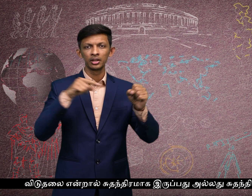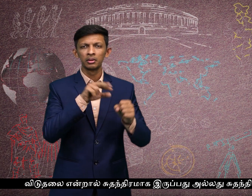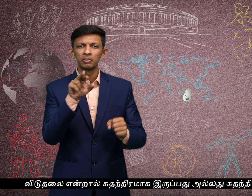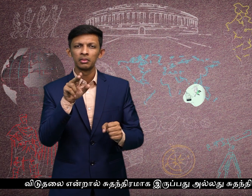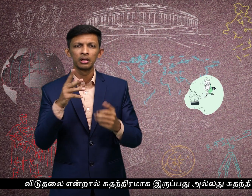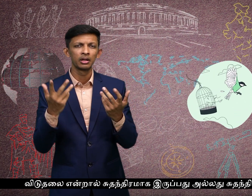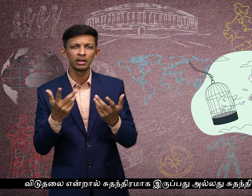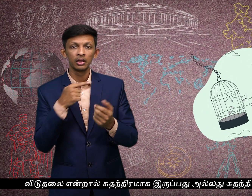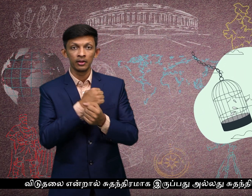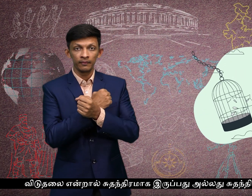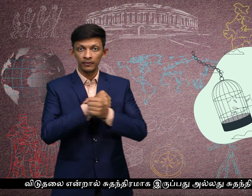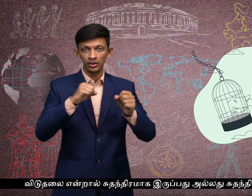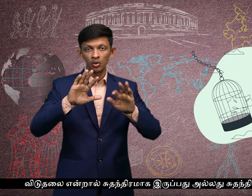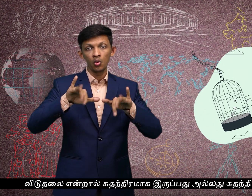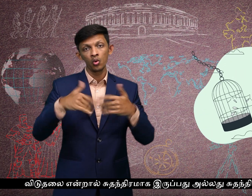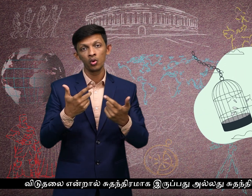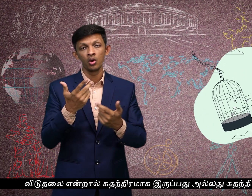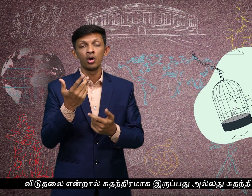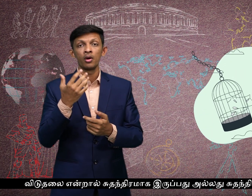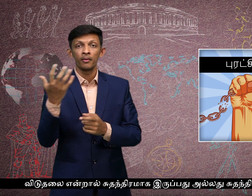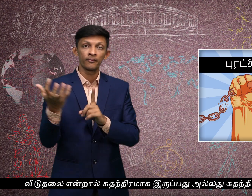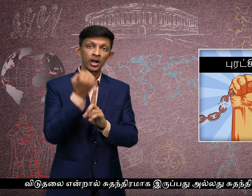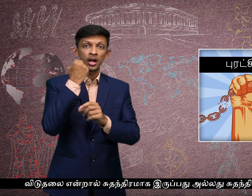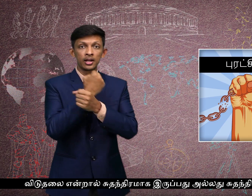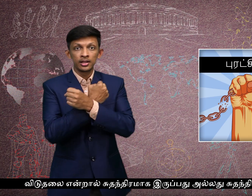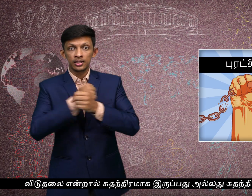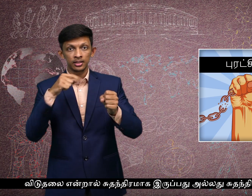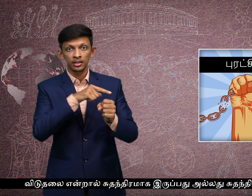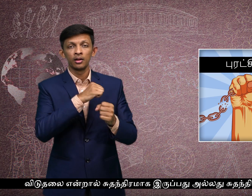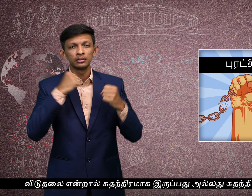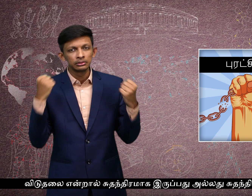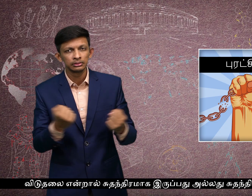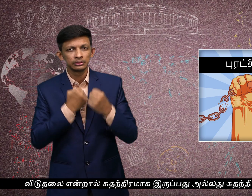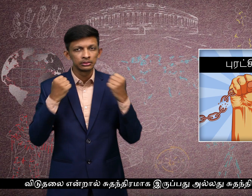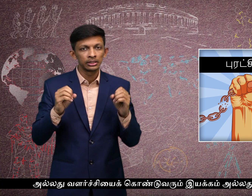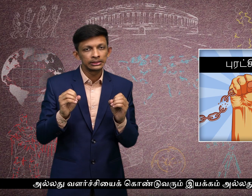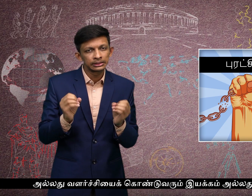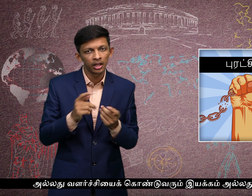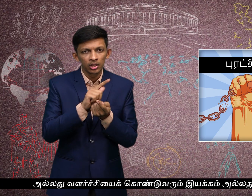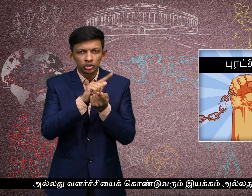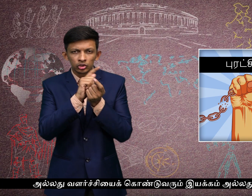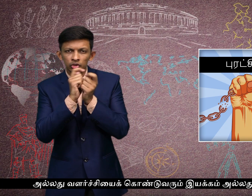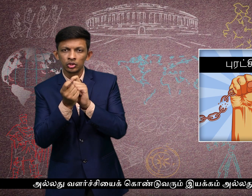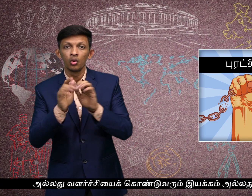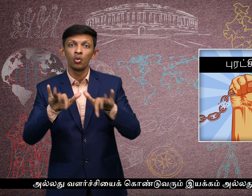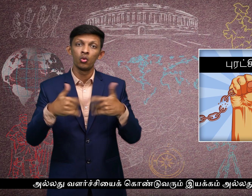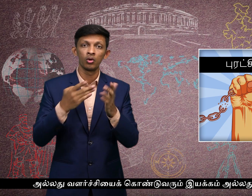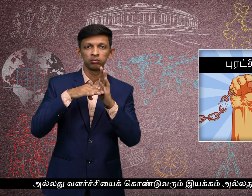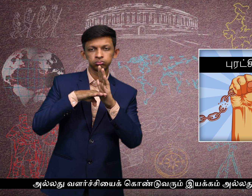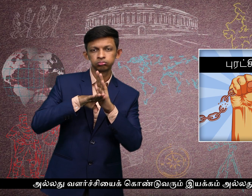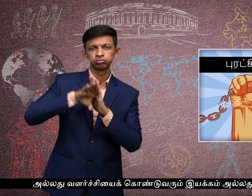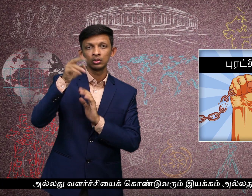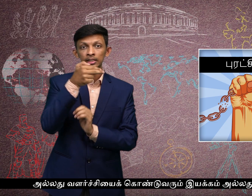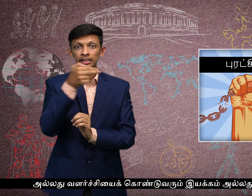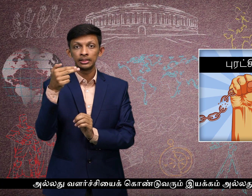விடுதலை என்றால் சுதந்திரமாக இருப்பது அல்லது சுதந்திரம் பெறுவது, மாற்றம் அல்லது வளர்ச்சியை கொண்டு வரும்